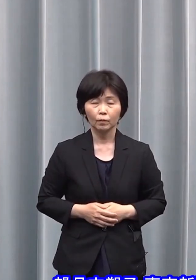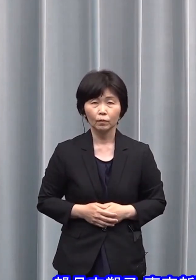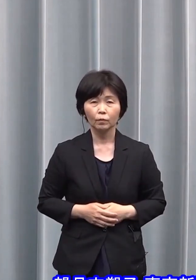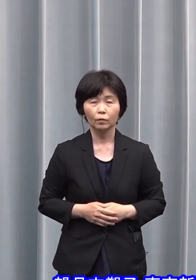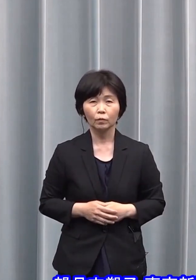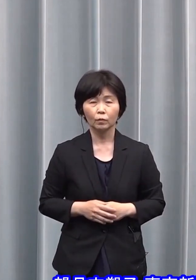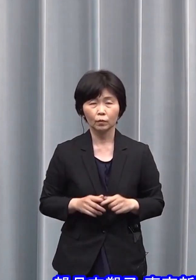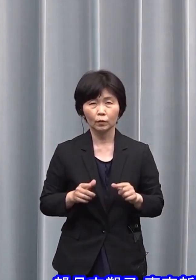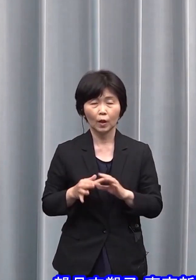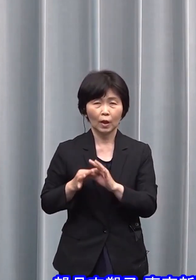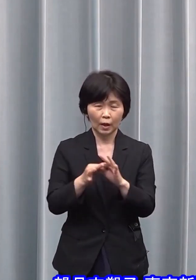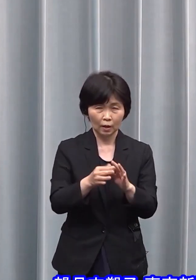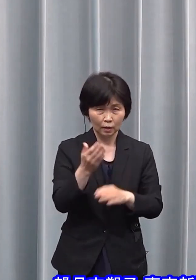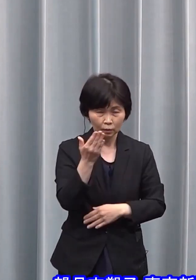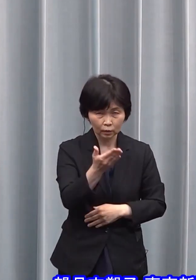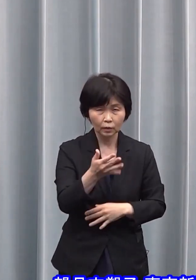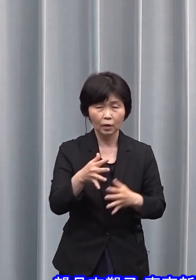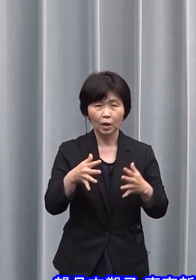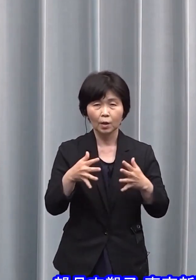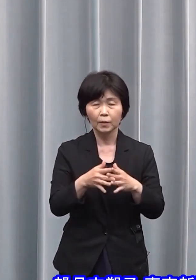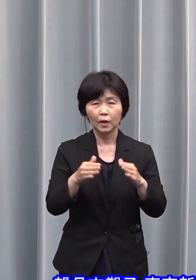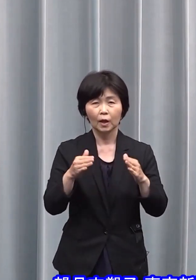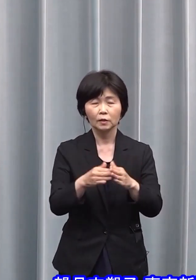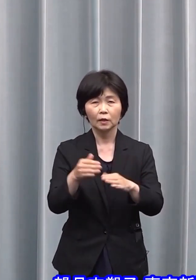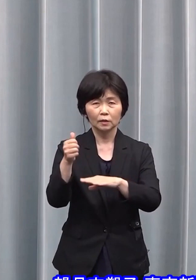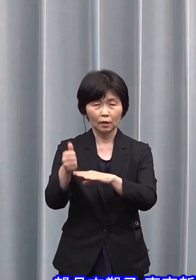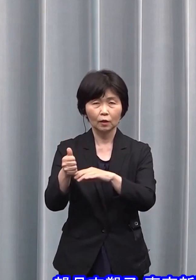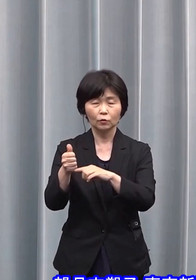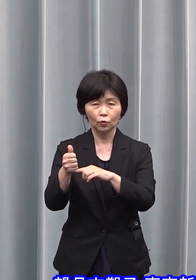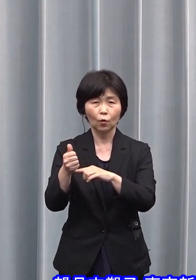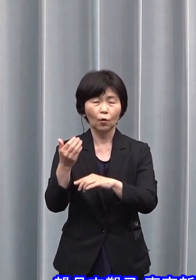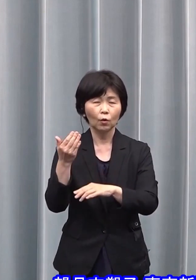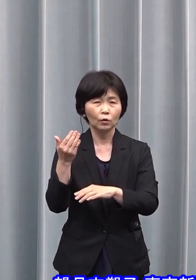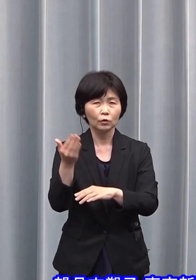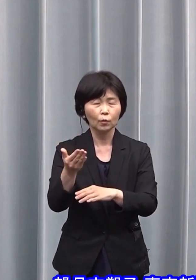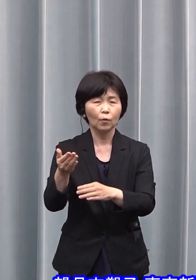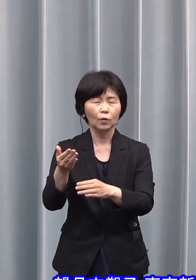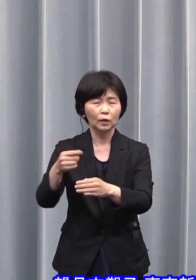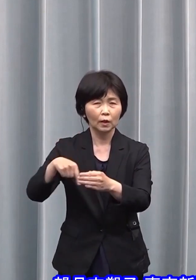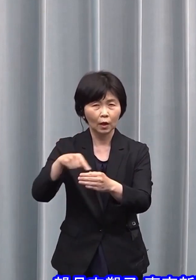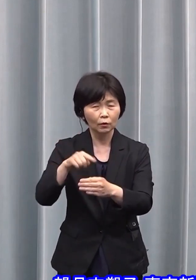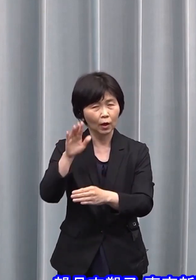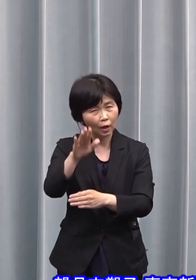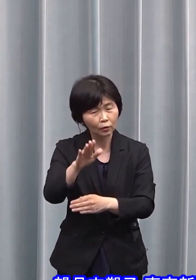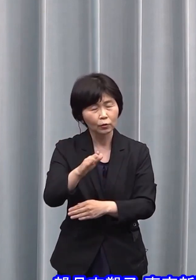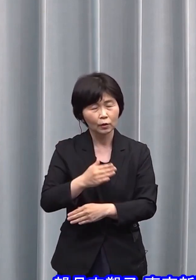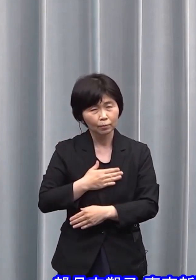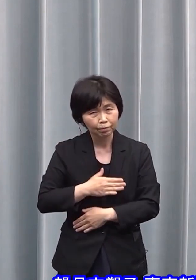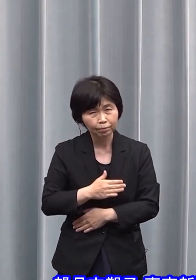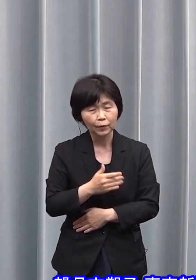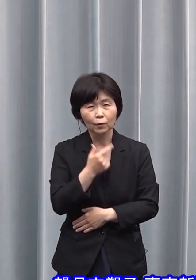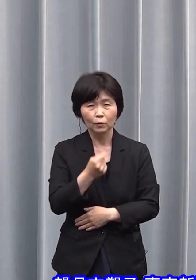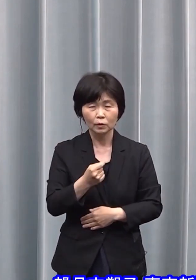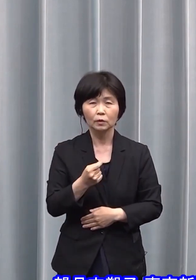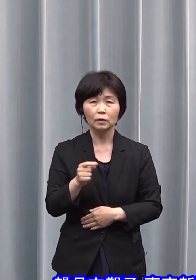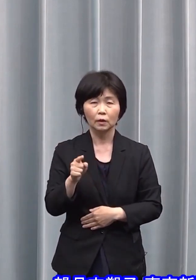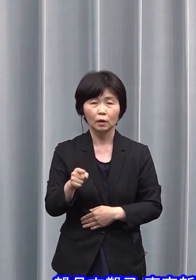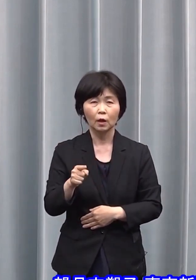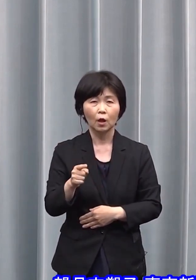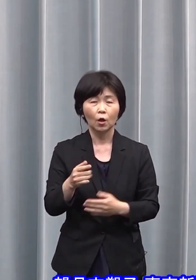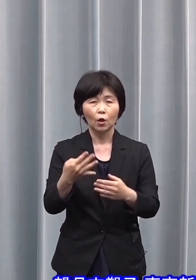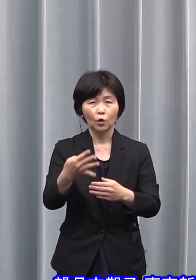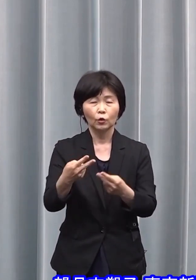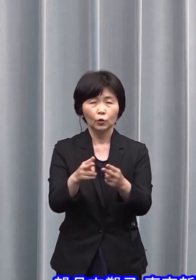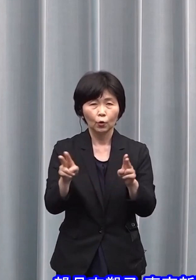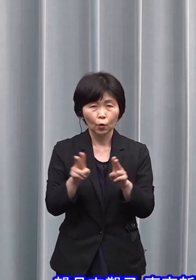い、関連で、宮崎さんの、質問というのは、後で知っていただきたいんですけれども、与党で法案審査の、審